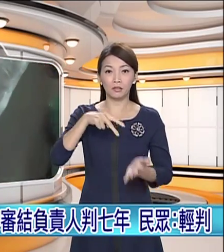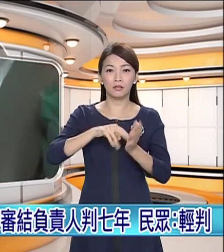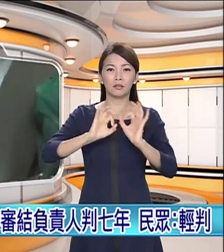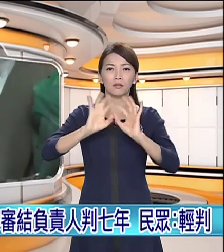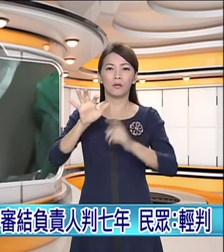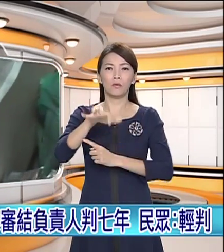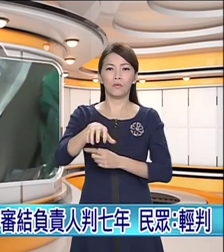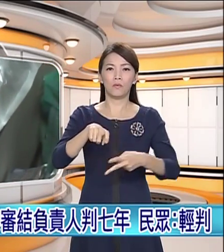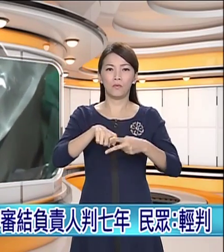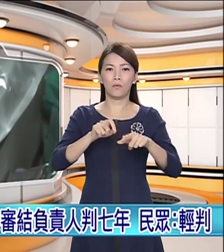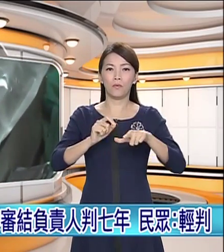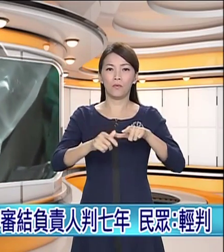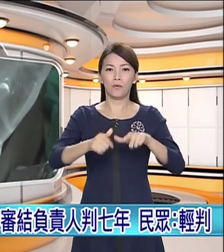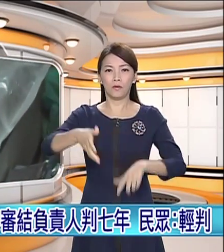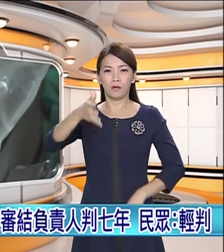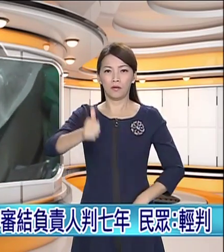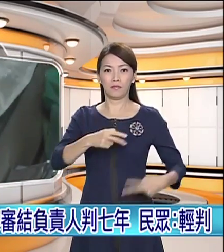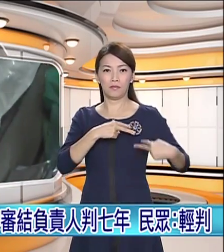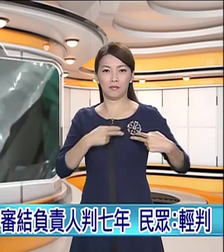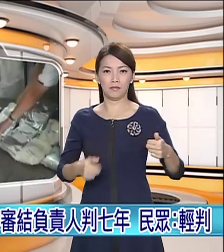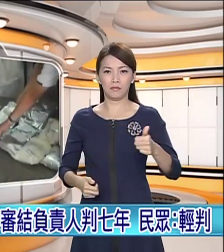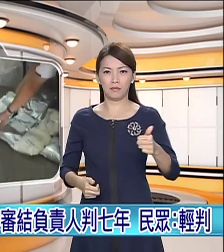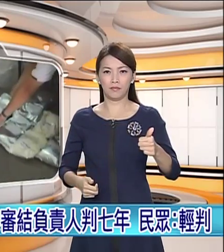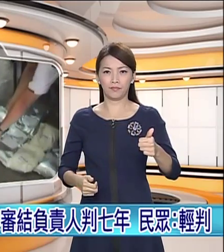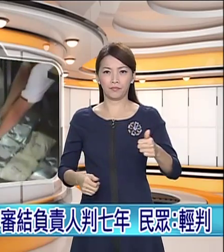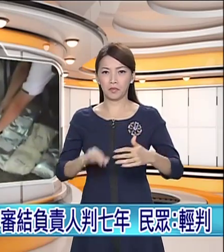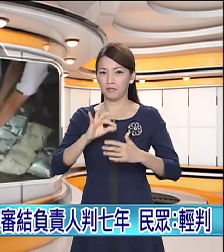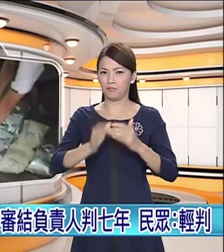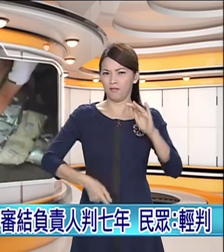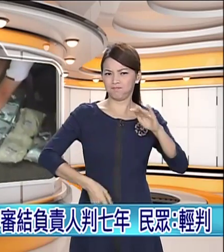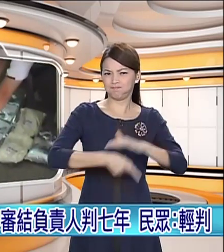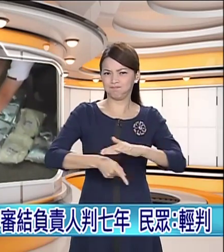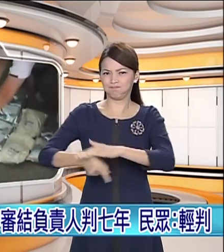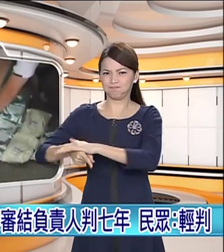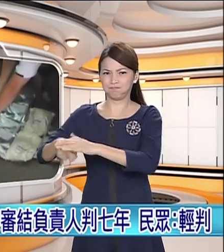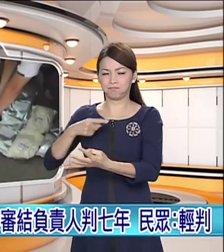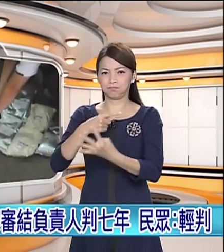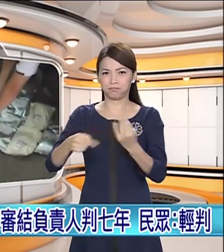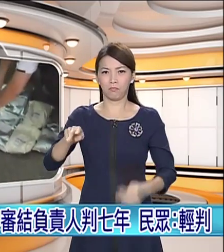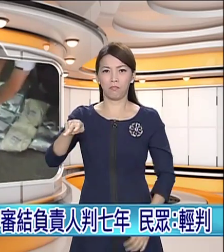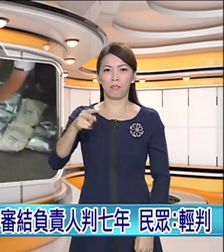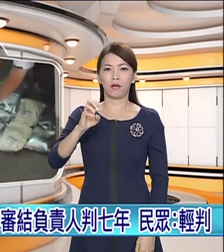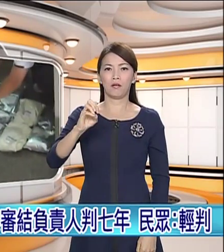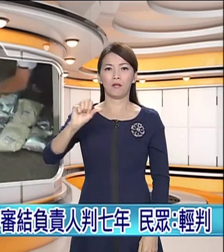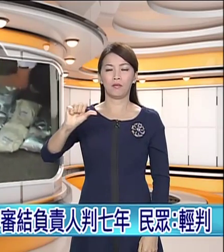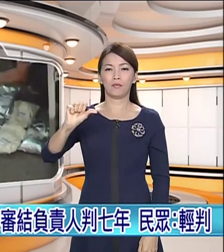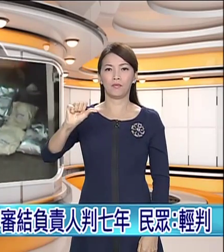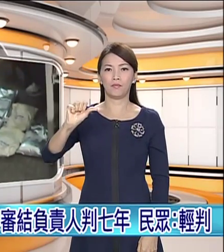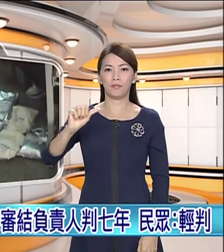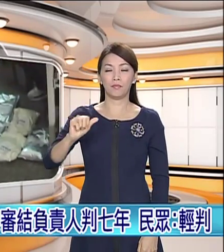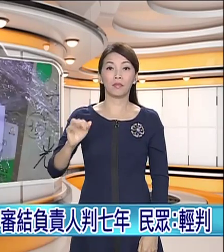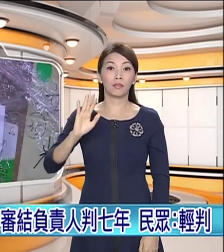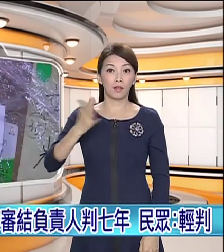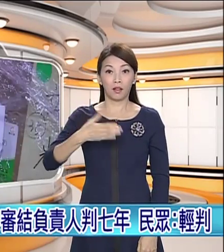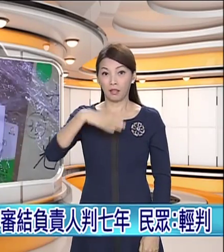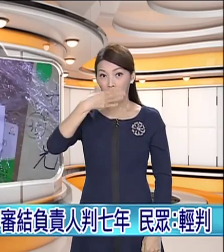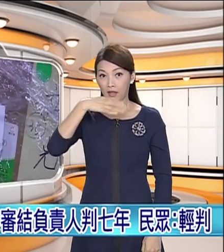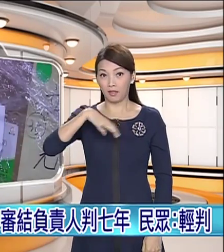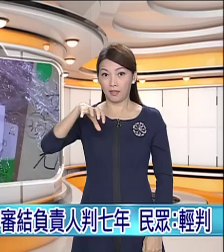者立光农工负责人蔡福元，总共是犯下了205项的罪名，不